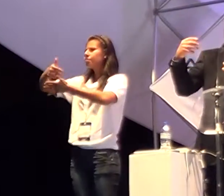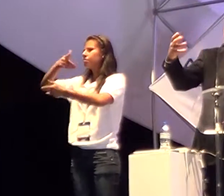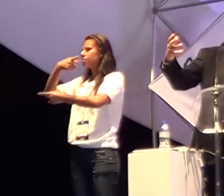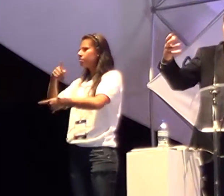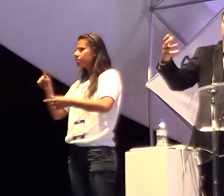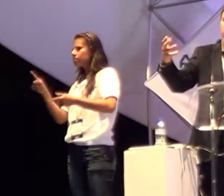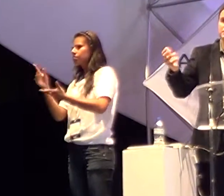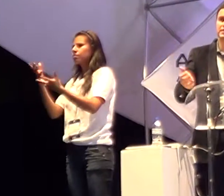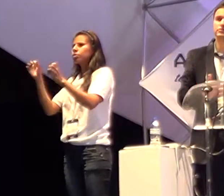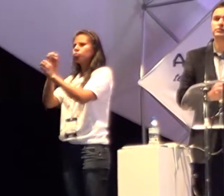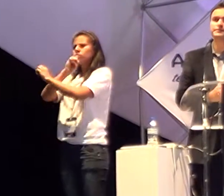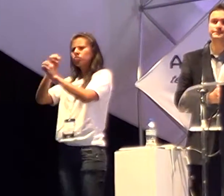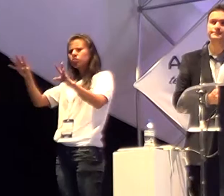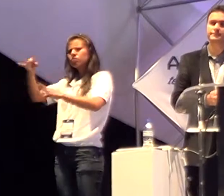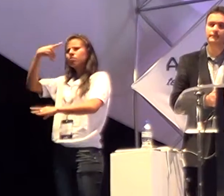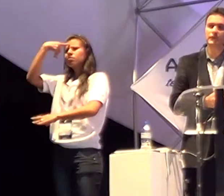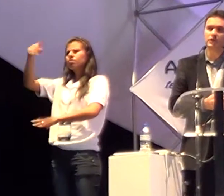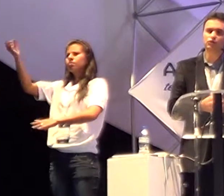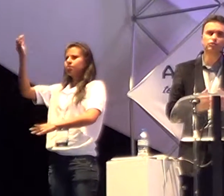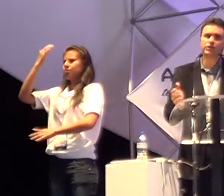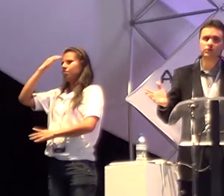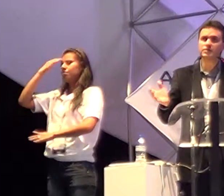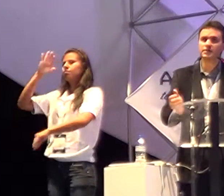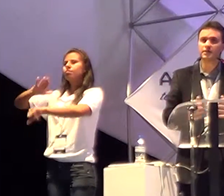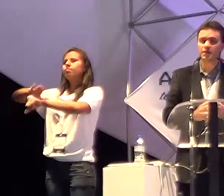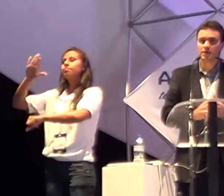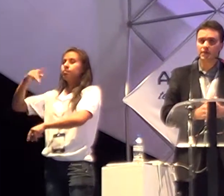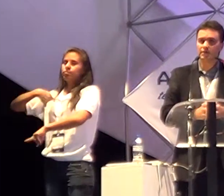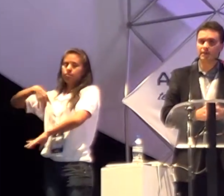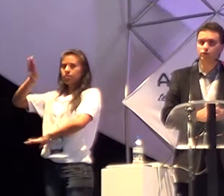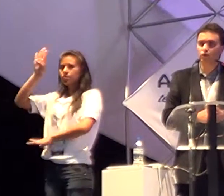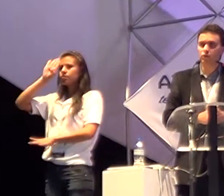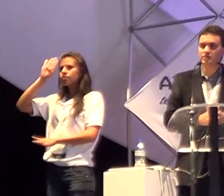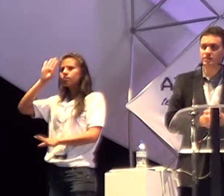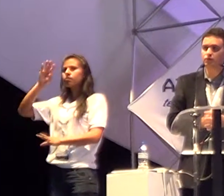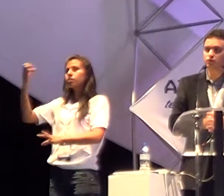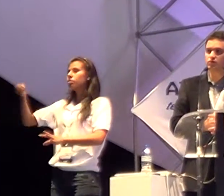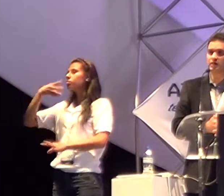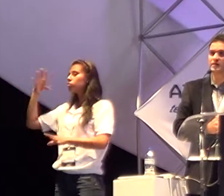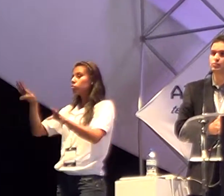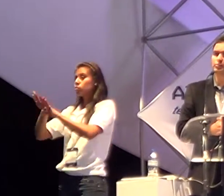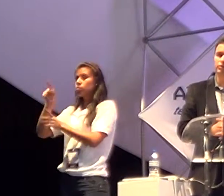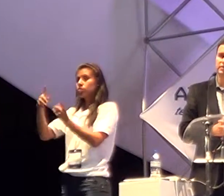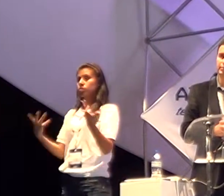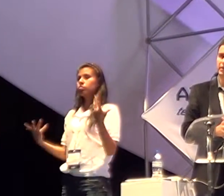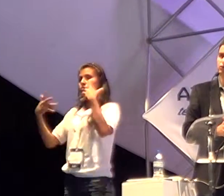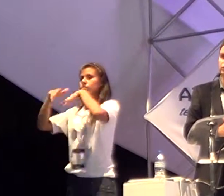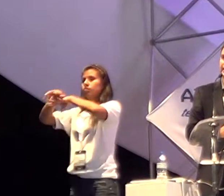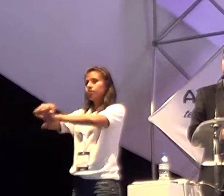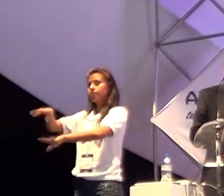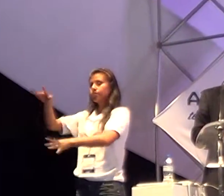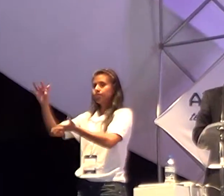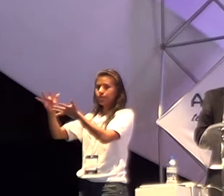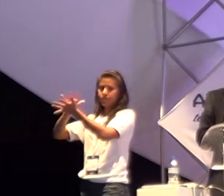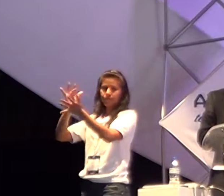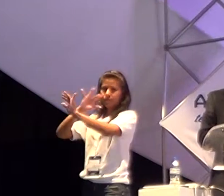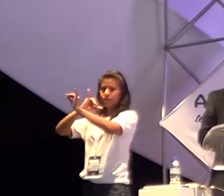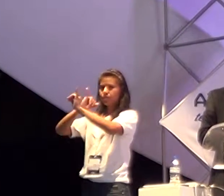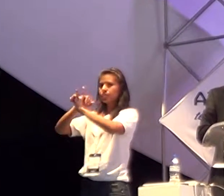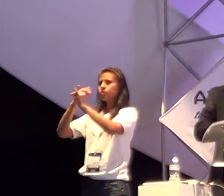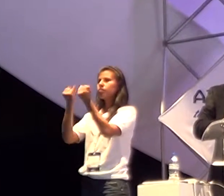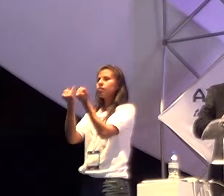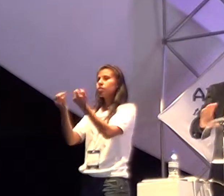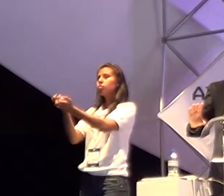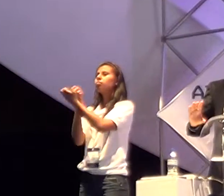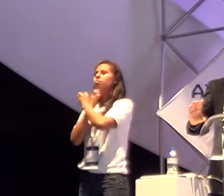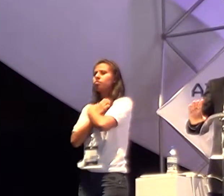a la explotación del conocimiento, ¿no? Entonces yo creo que eventos como ese de inclusión digital es muy importante para todo lado.